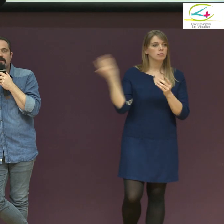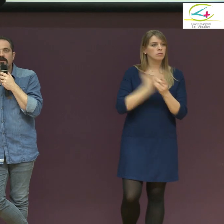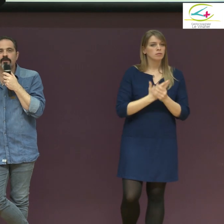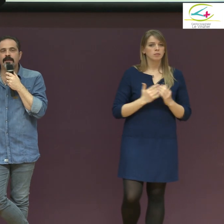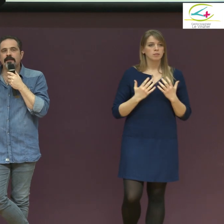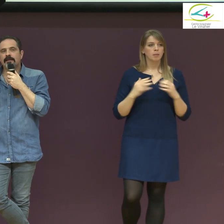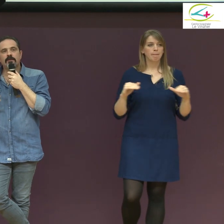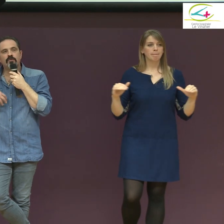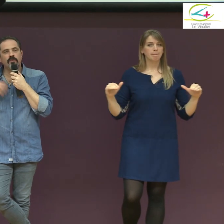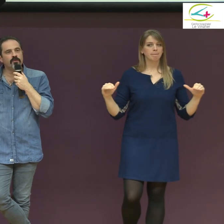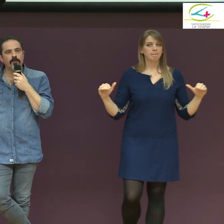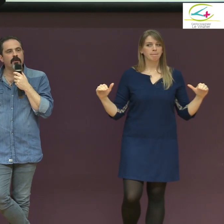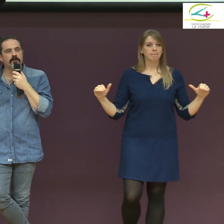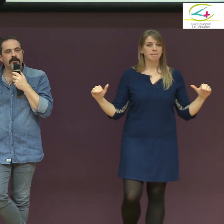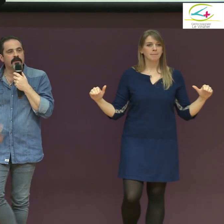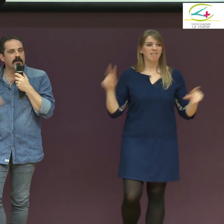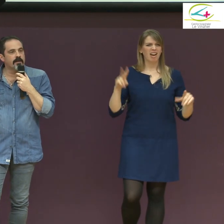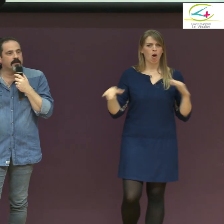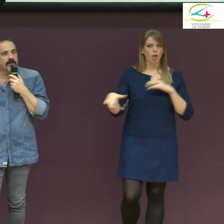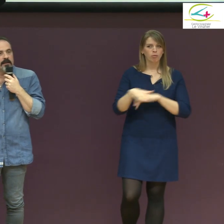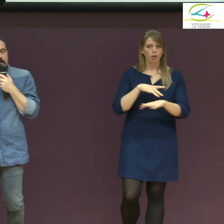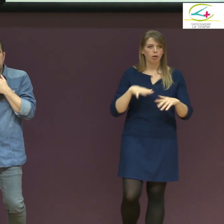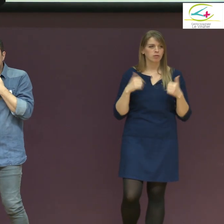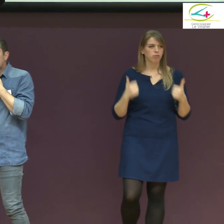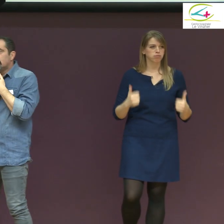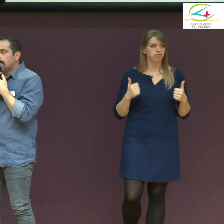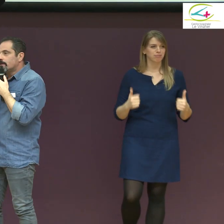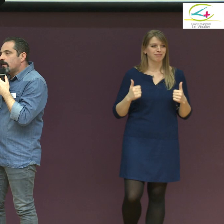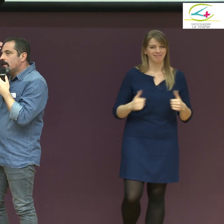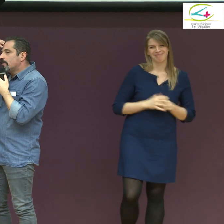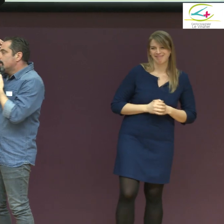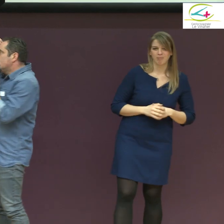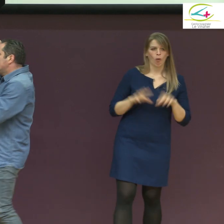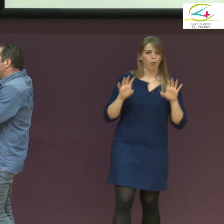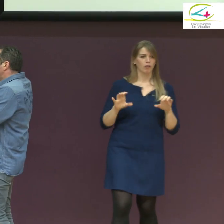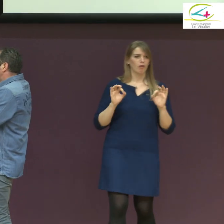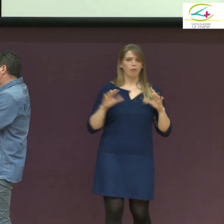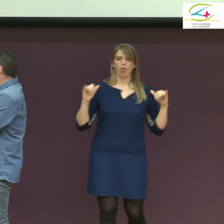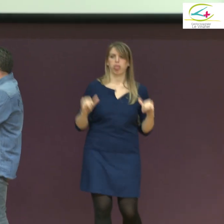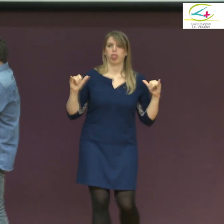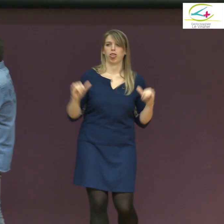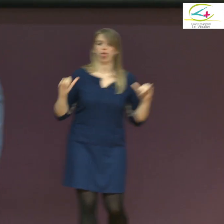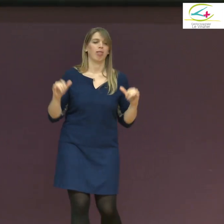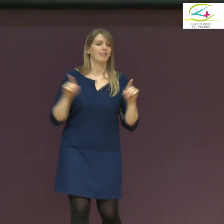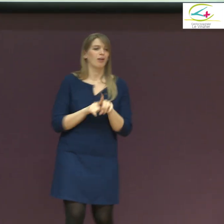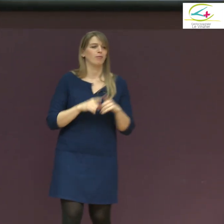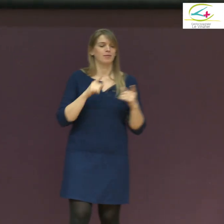C'est bien, ça, le suicide, ça donne toujours une super ambiance. Moi, c'est ça que j'ai dit. On se croirait à un concert de Johnny, mais aujourd'hui.